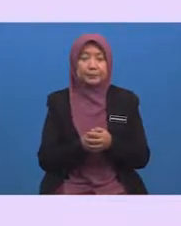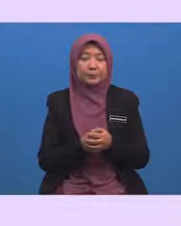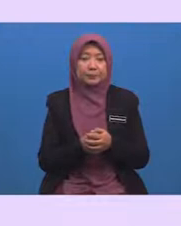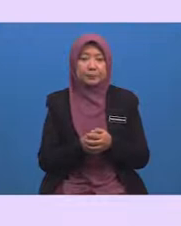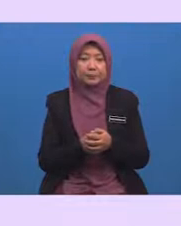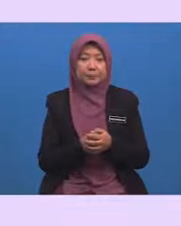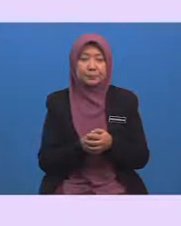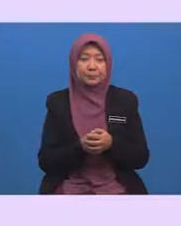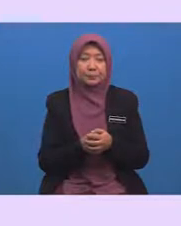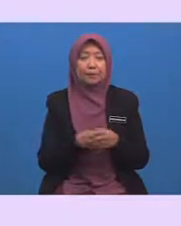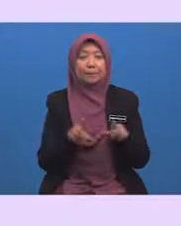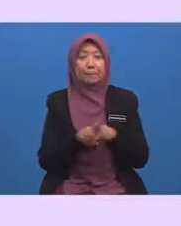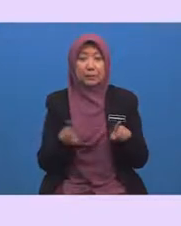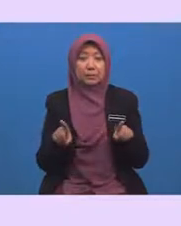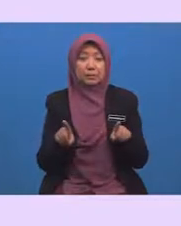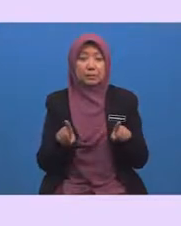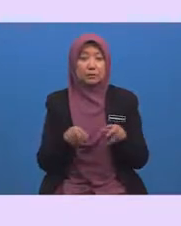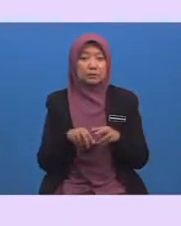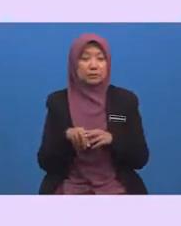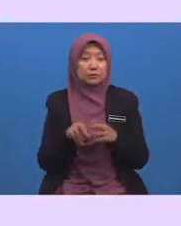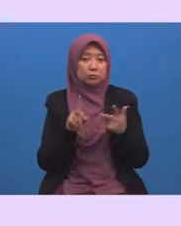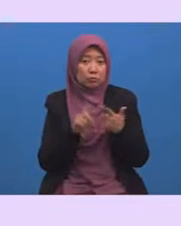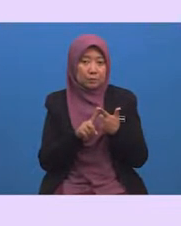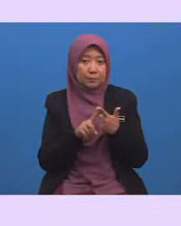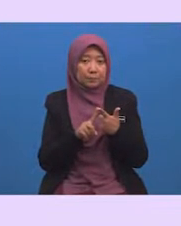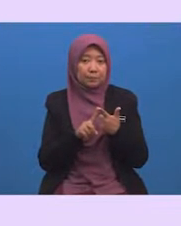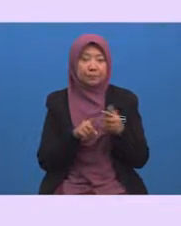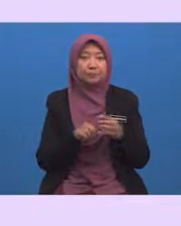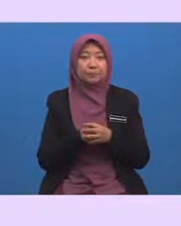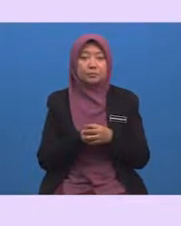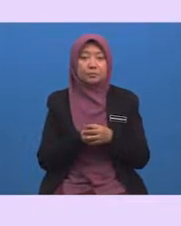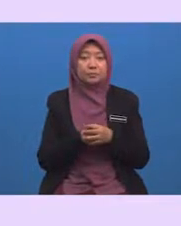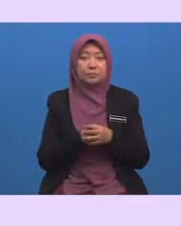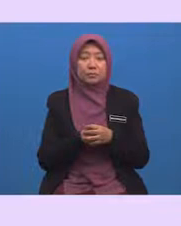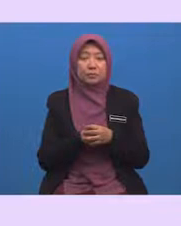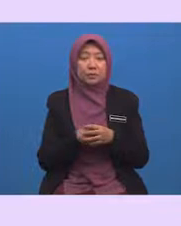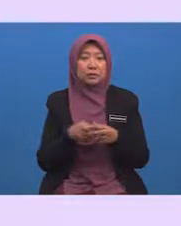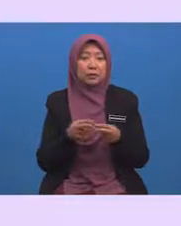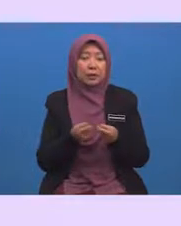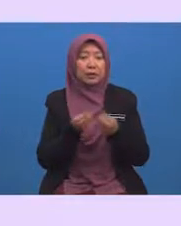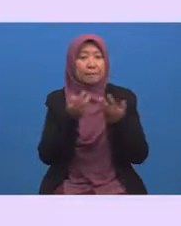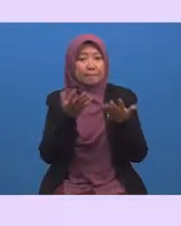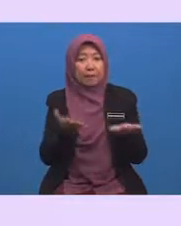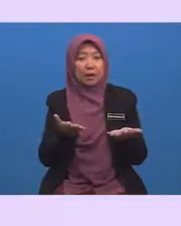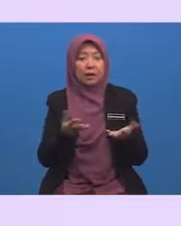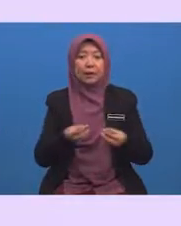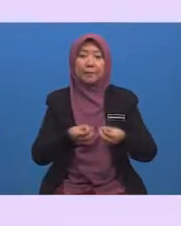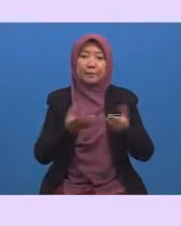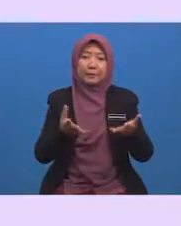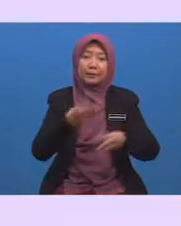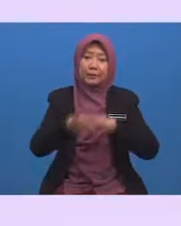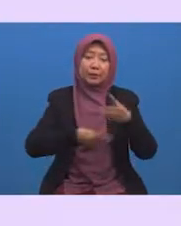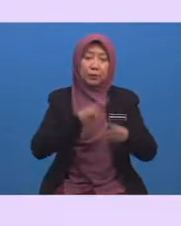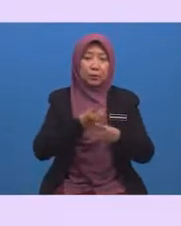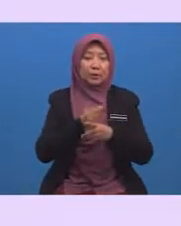Manakala perbezaan kedua, Ar-Rahman adalah nikmat yang diberikan di dunia